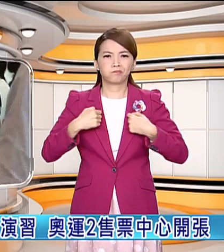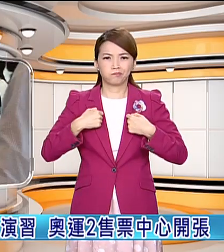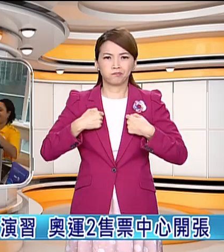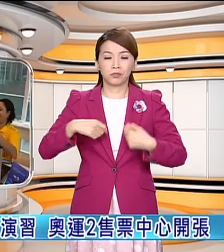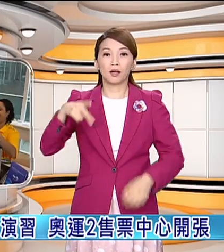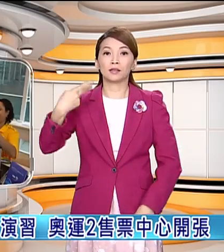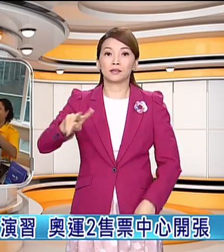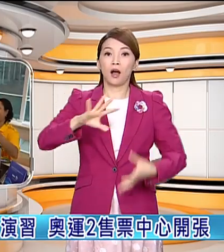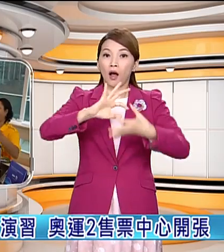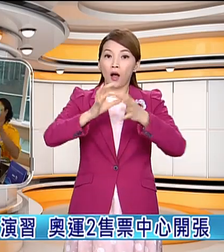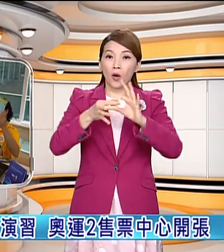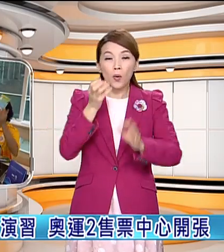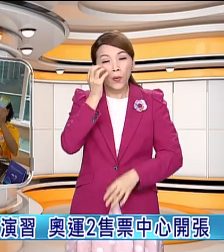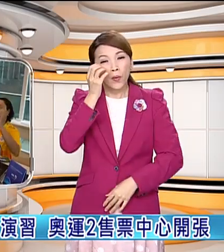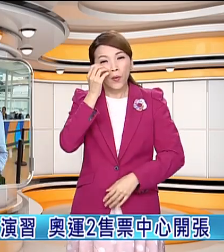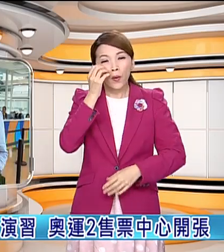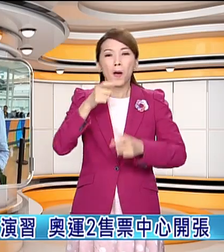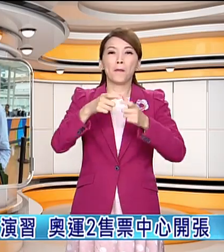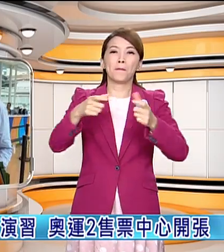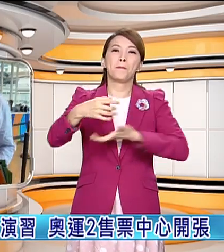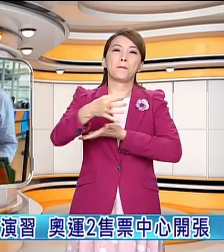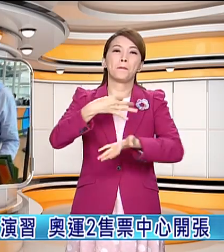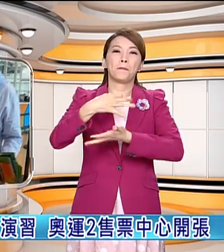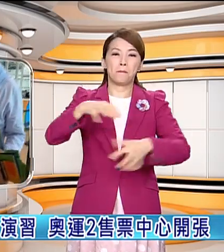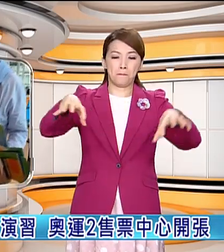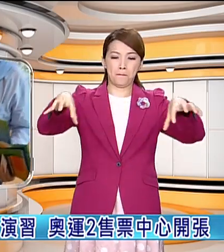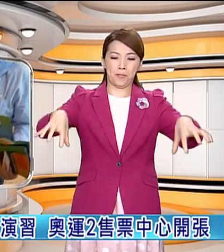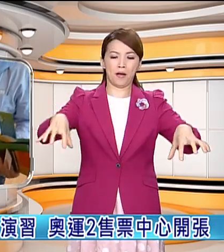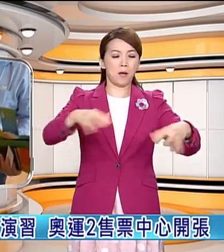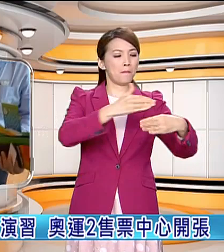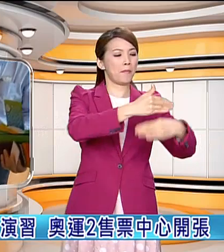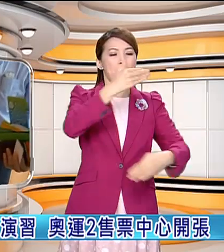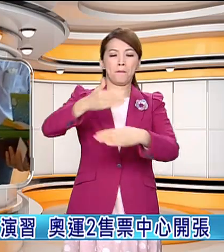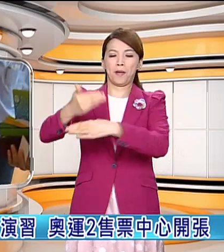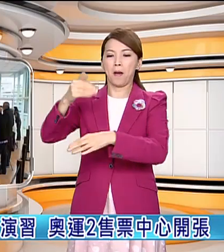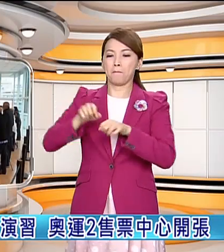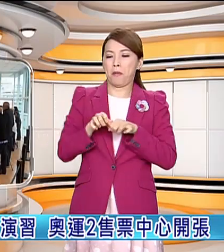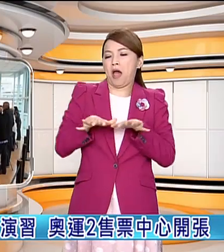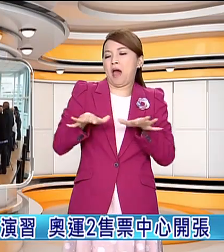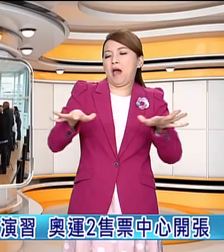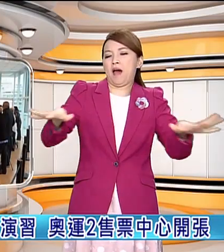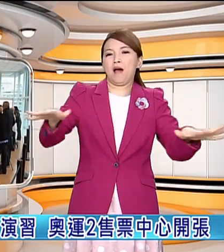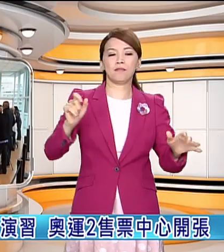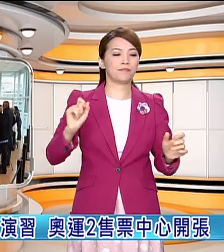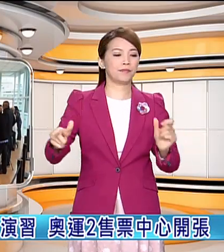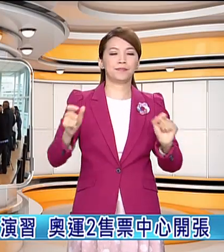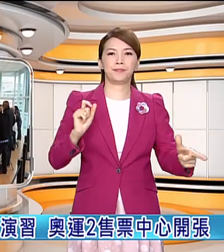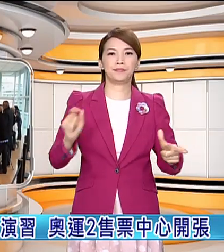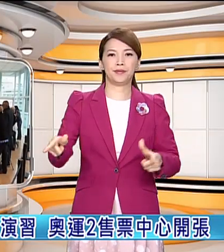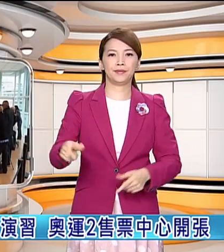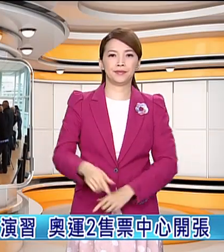习。另外，里约两处奥运售票中心也已经率先开张，让民众来购